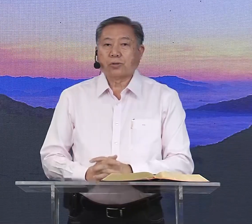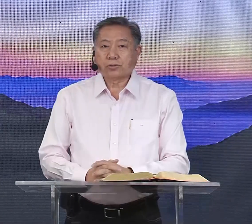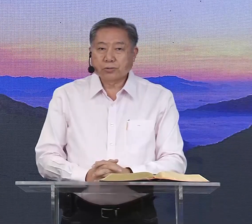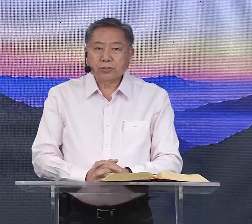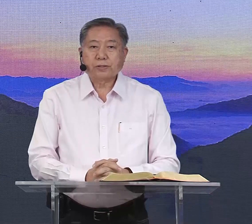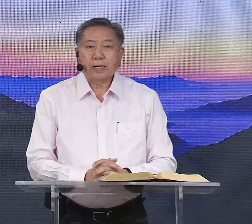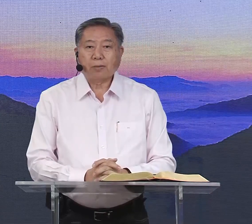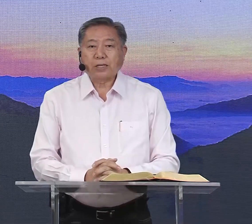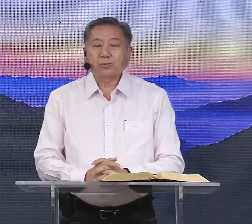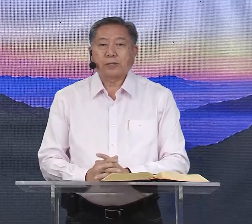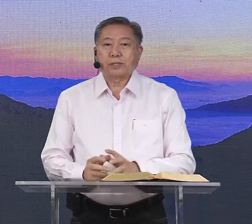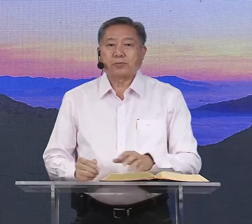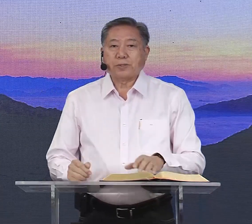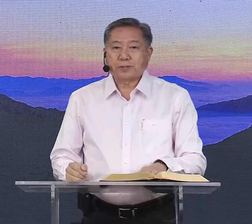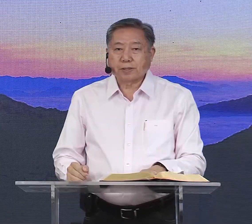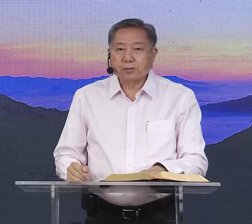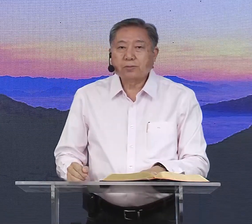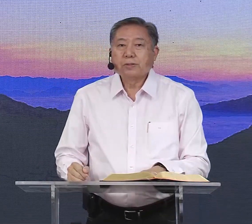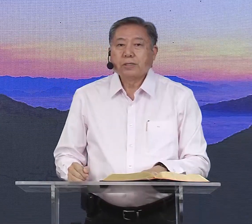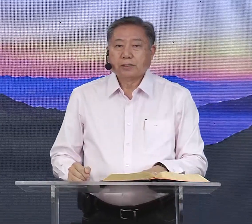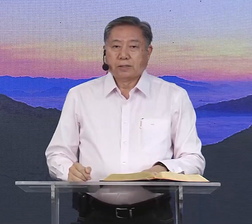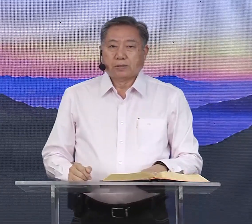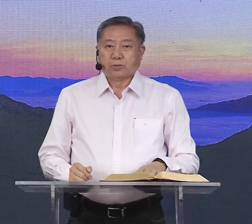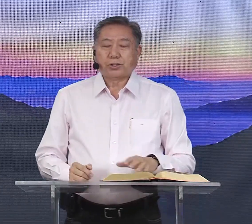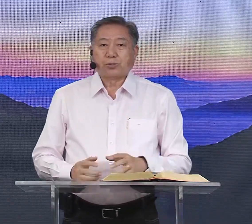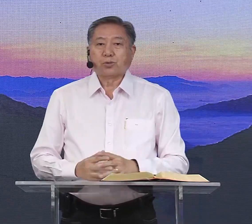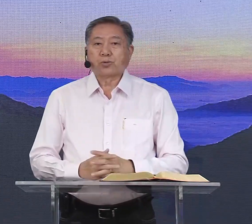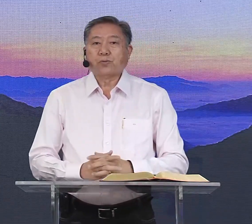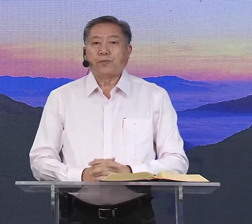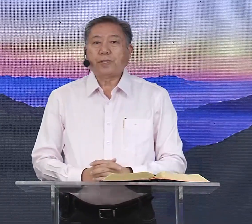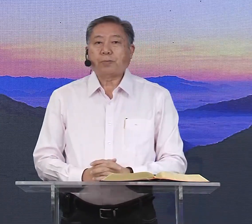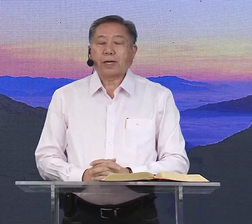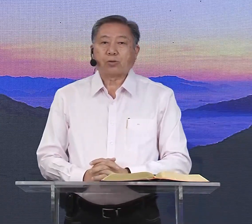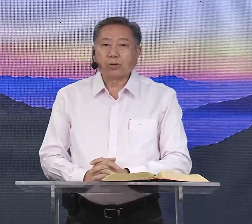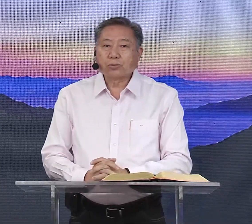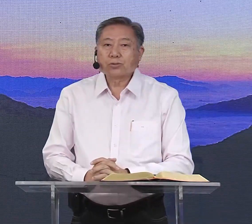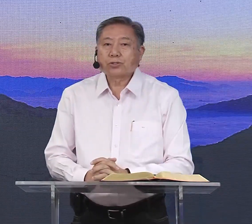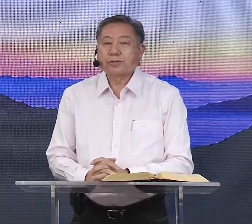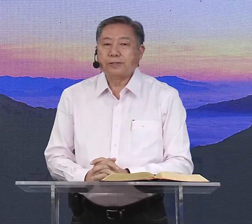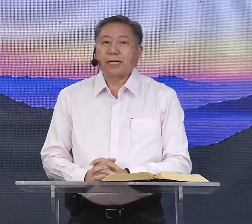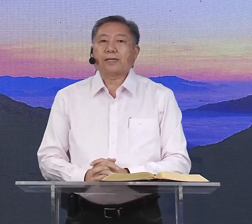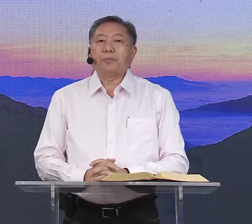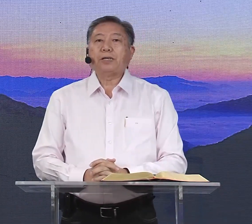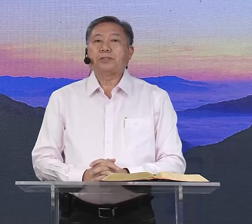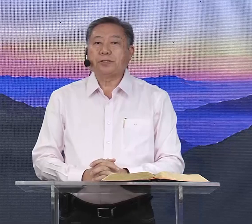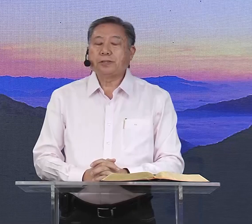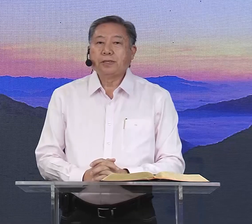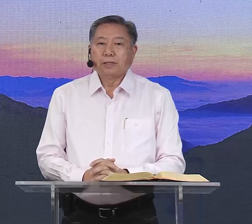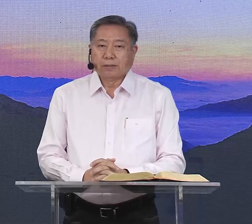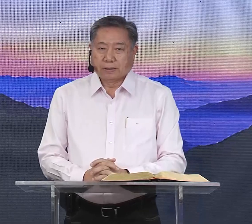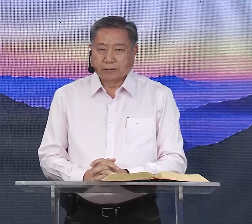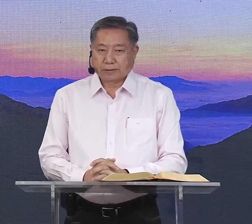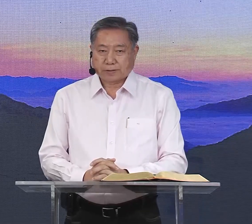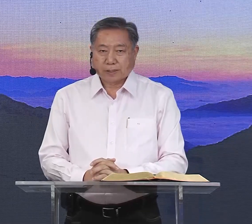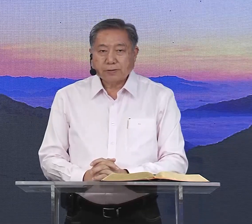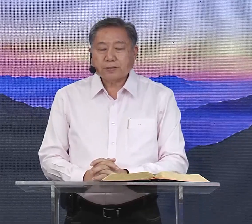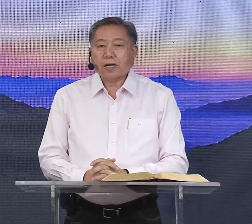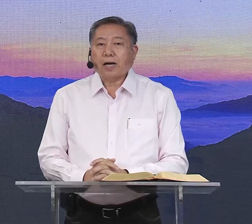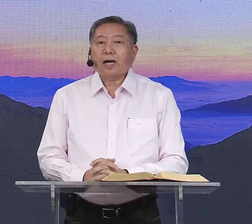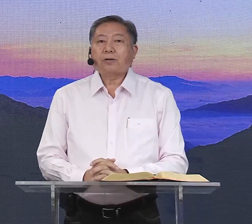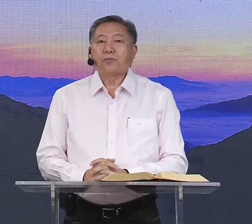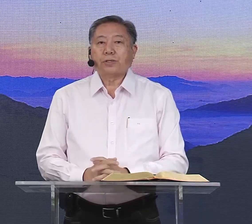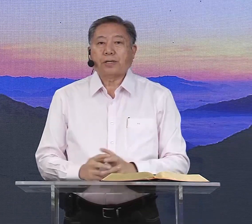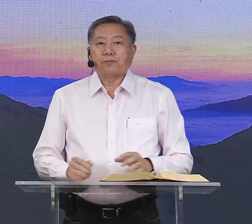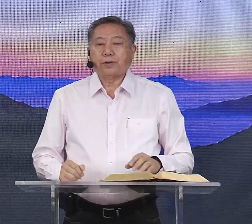Bem-vindos todos a mais uma transmissão do Instituto Vida para Todos, diretamente da